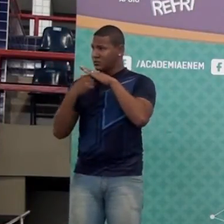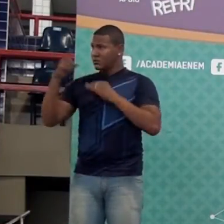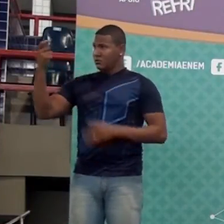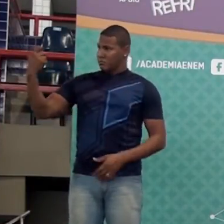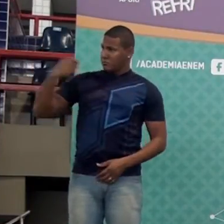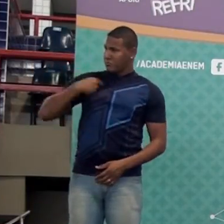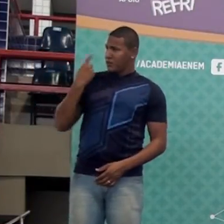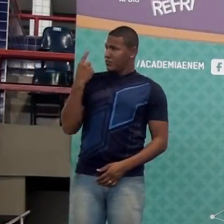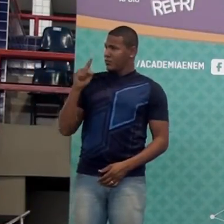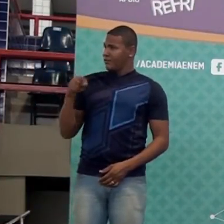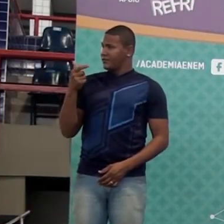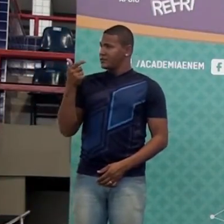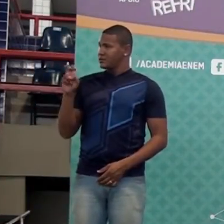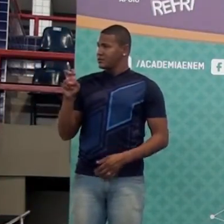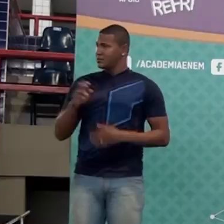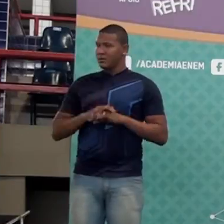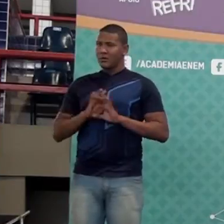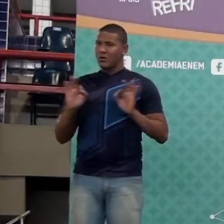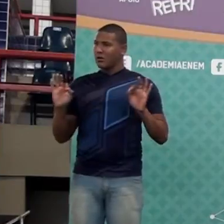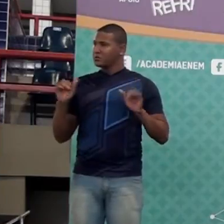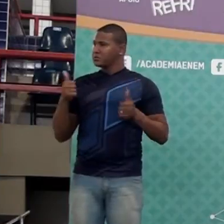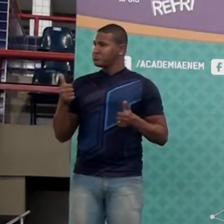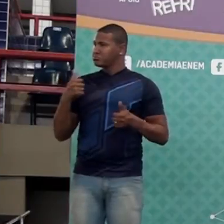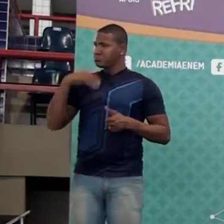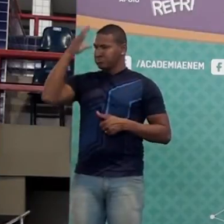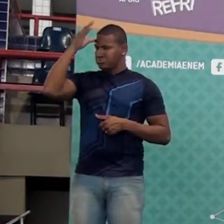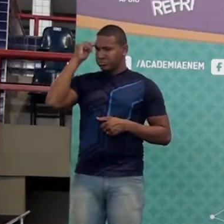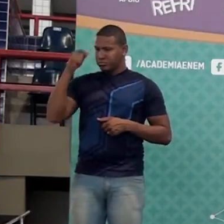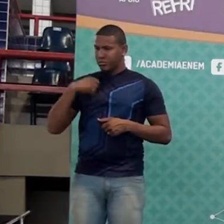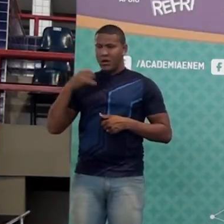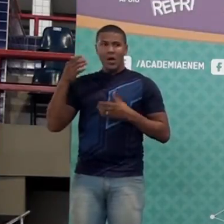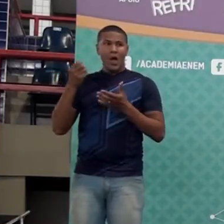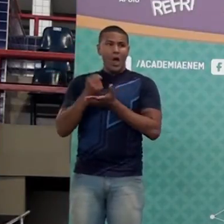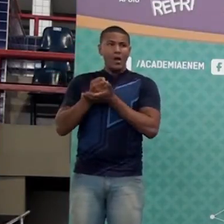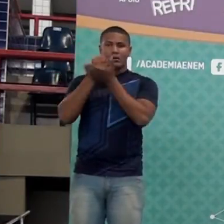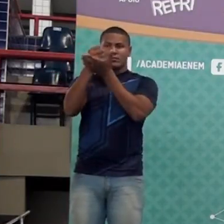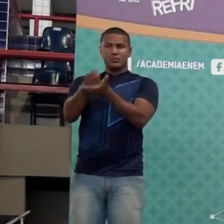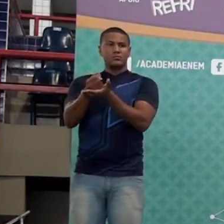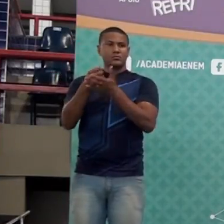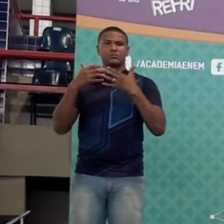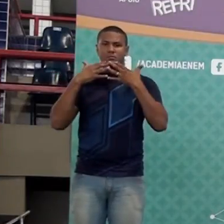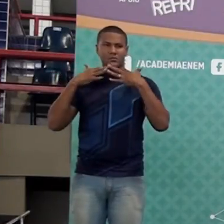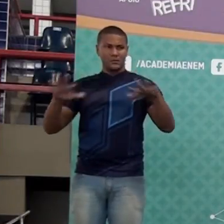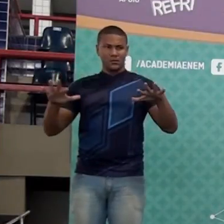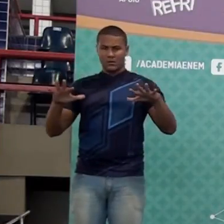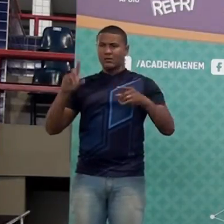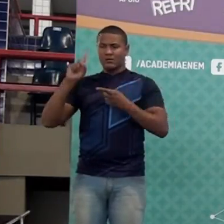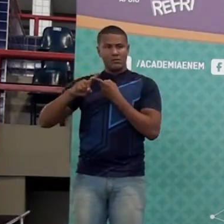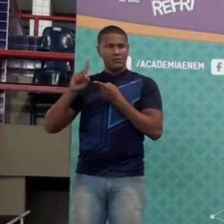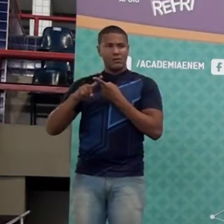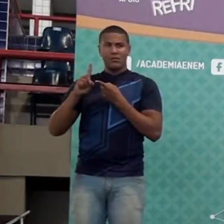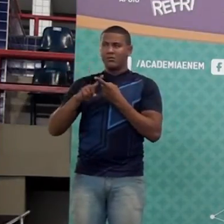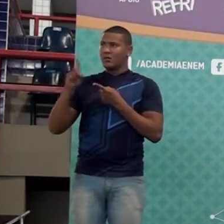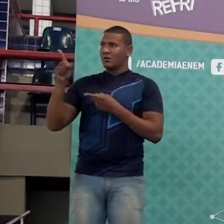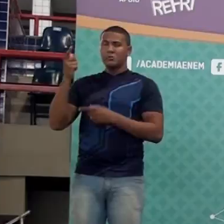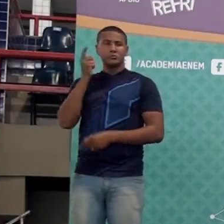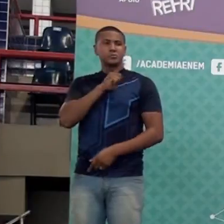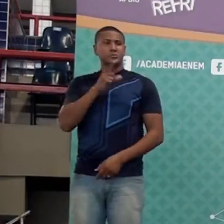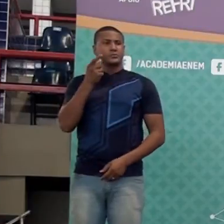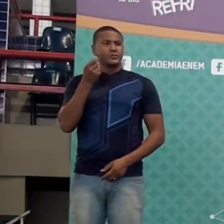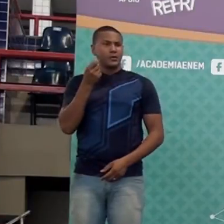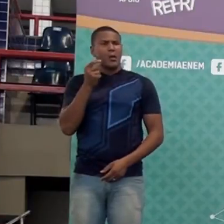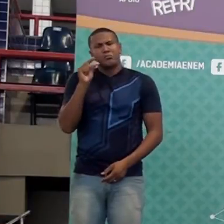a Coels tem esse projeto de comprar esse óleo depois que é usado na fritura dos alimentos e acaba